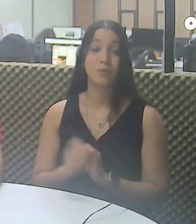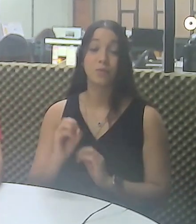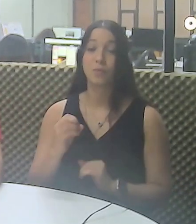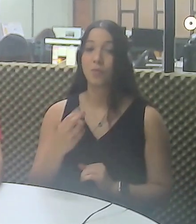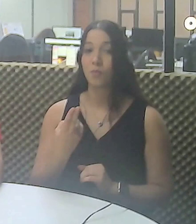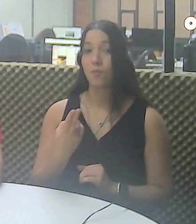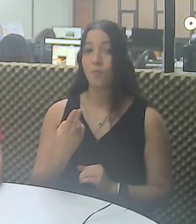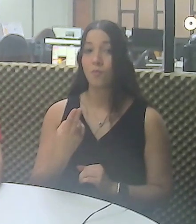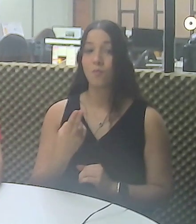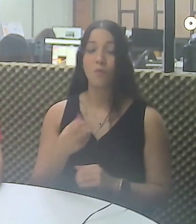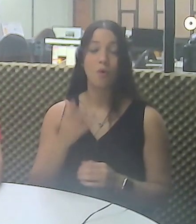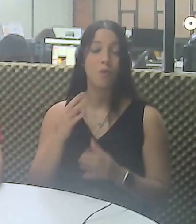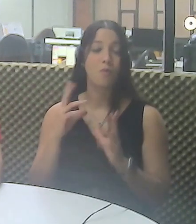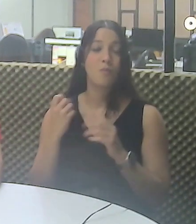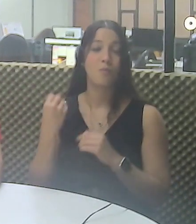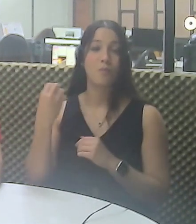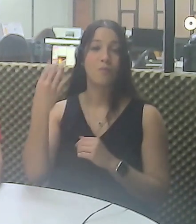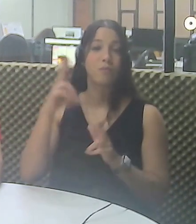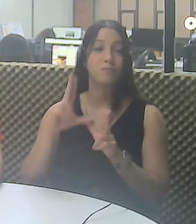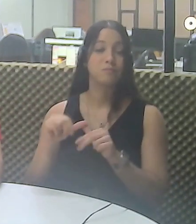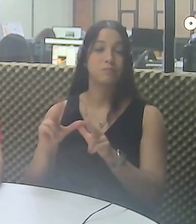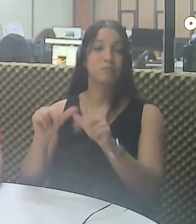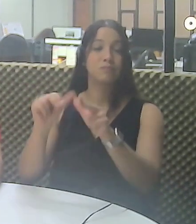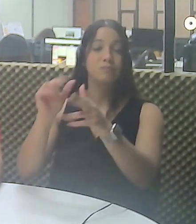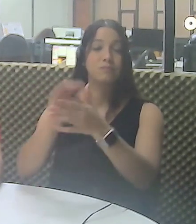ou aquela trip.